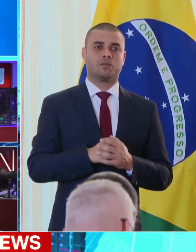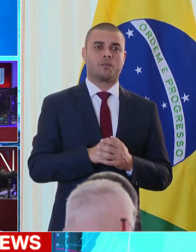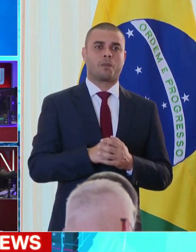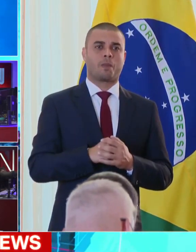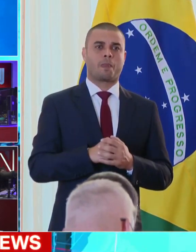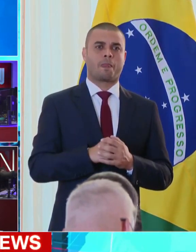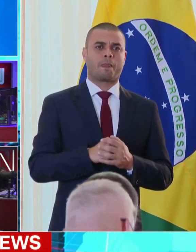traz aqui